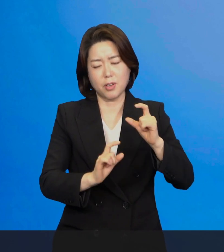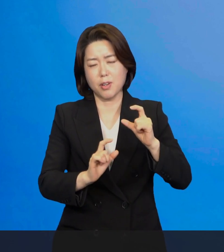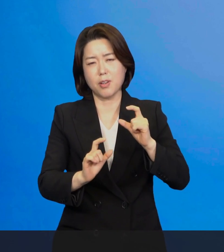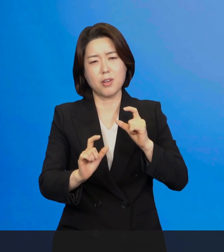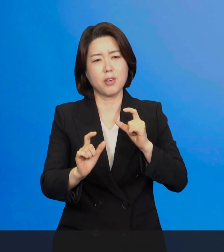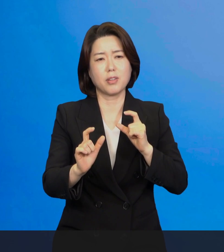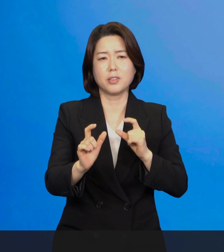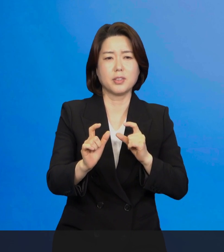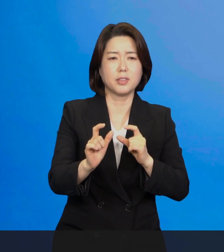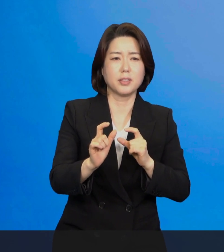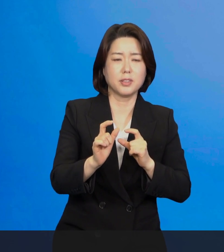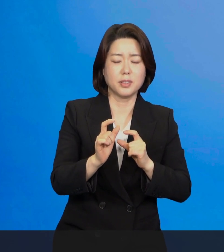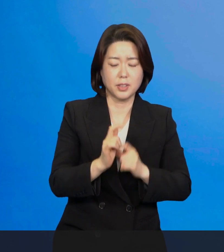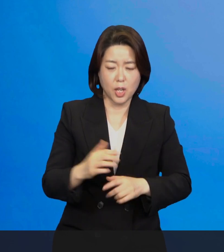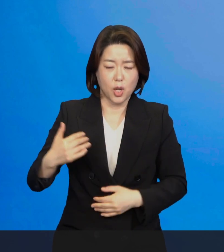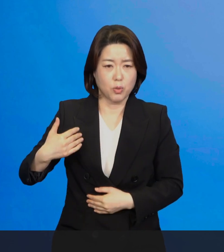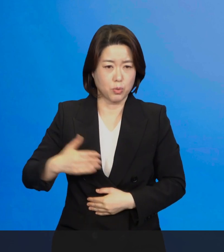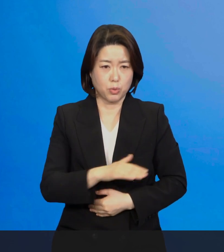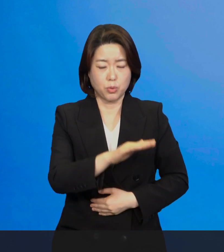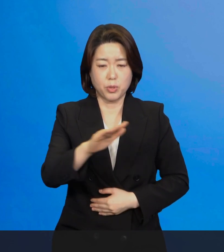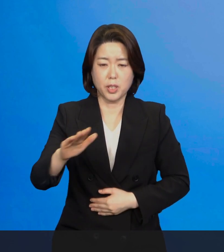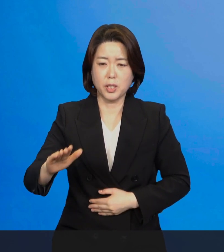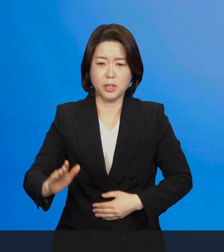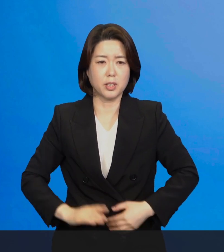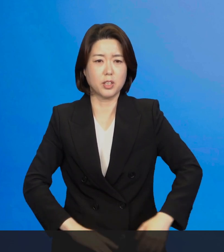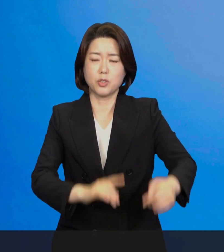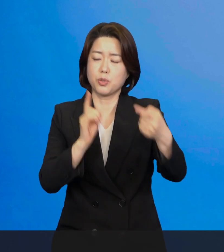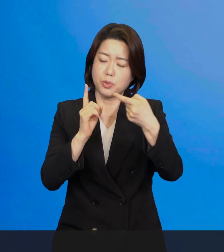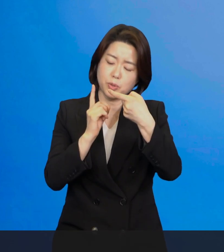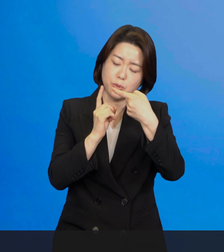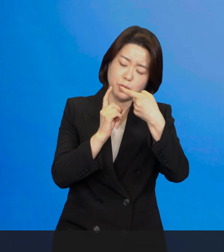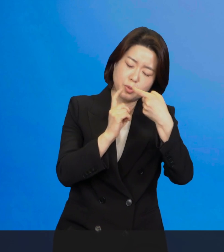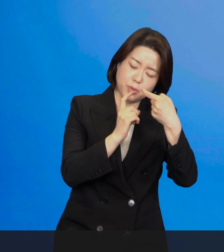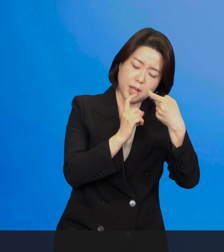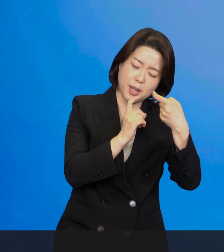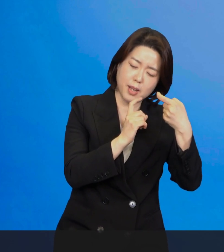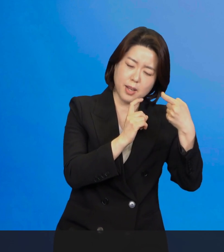무덤이 더 우리를 주장할 수 없습니다. 우리를